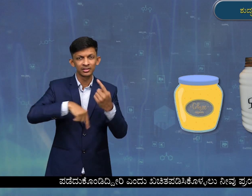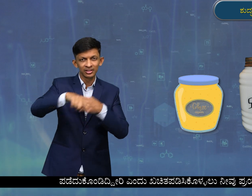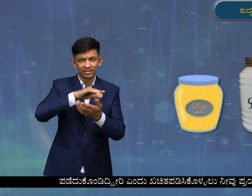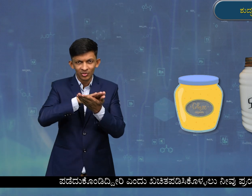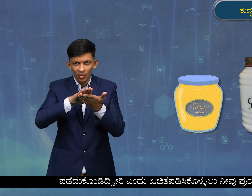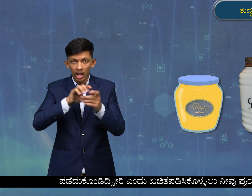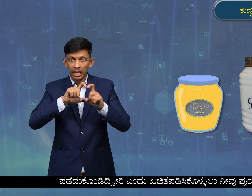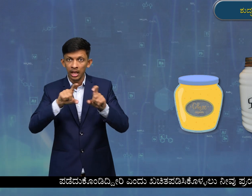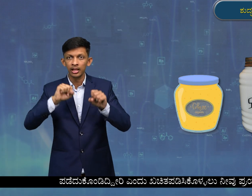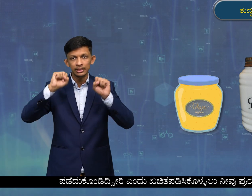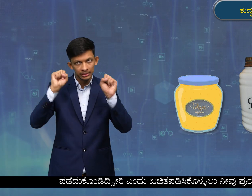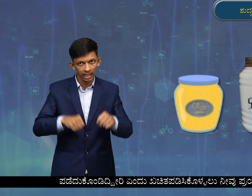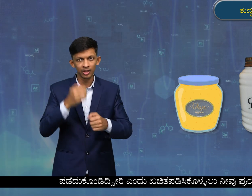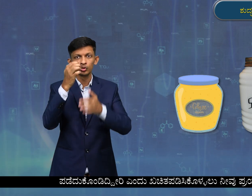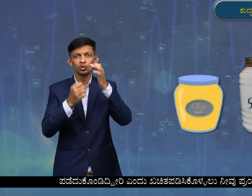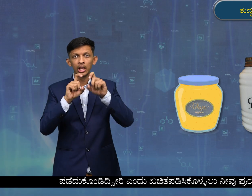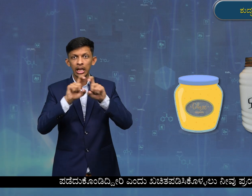ನೀವು ಪ್ರಯತ್ನಿಸಿರಬೇಕು.